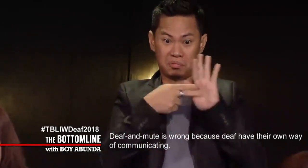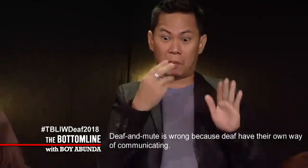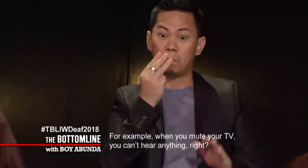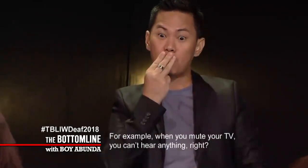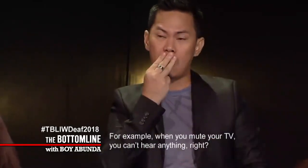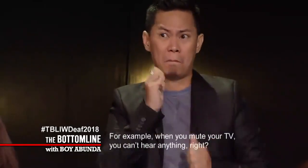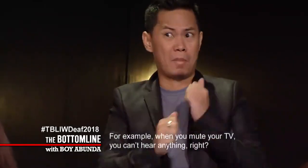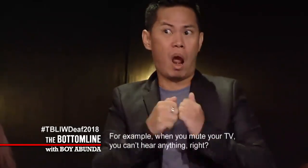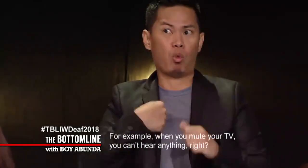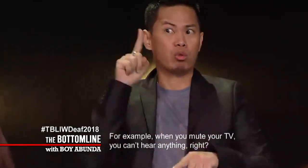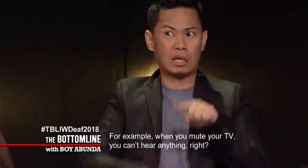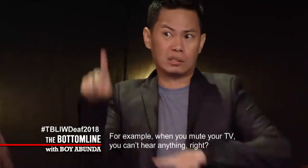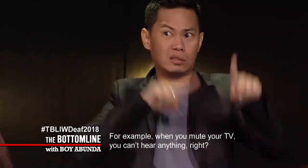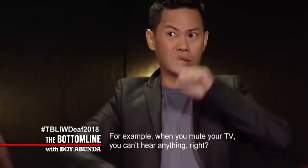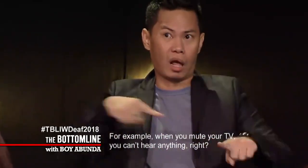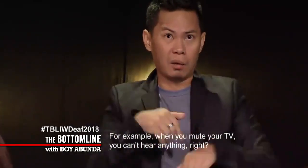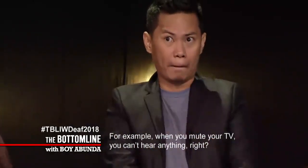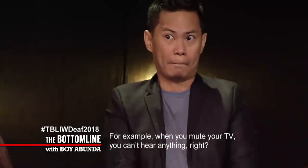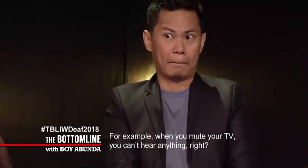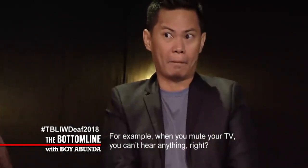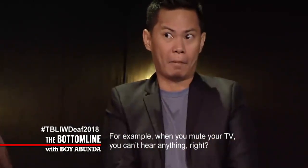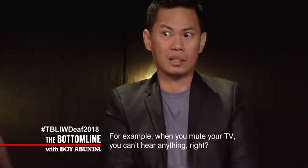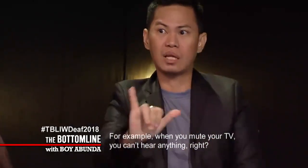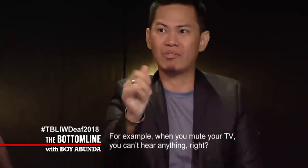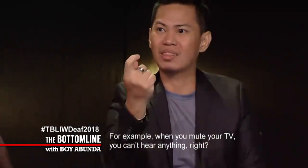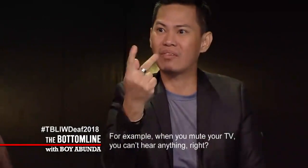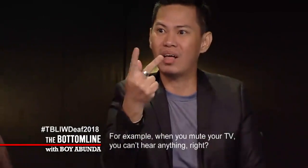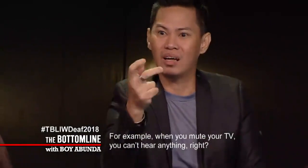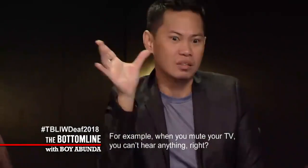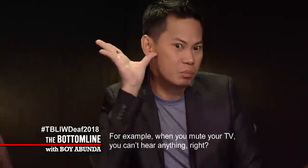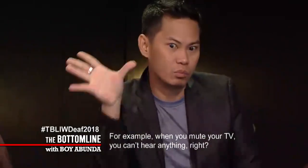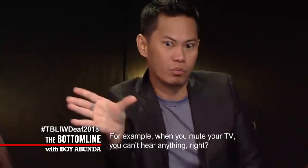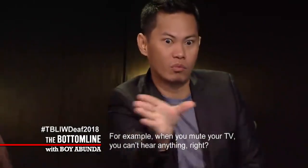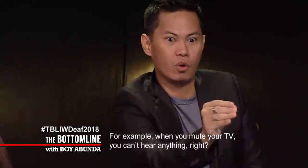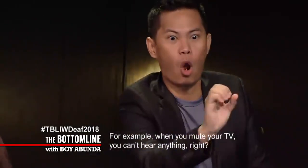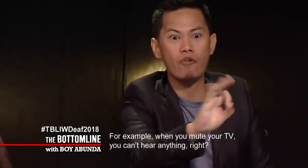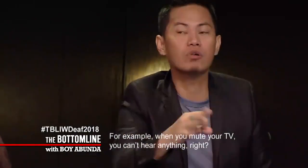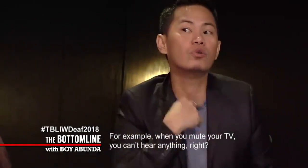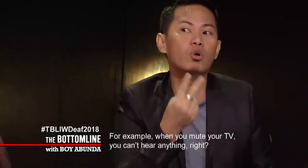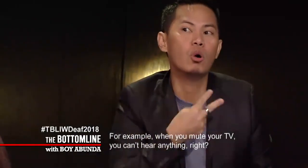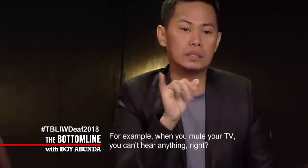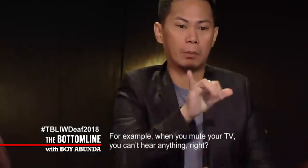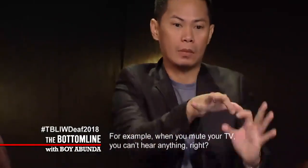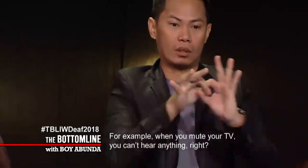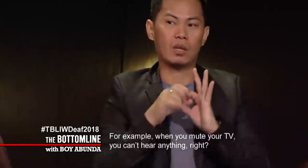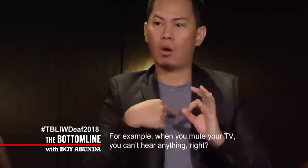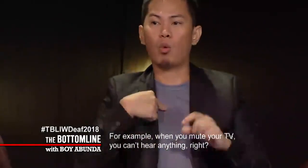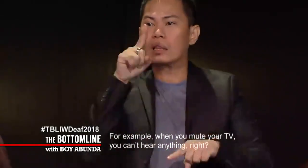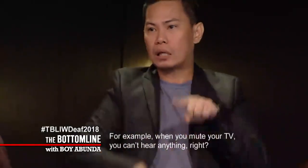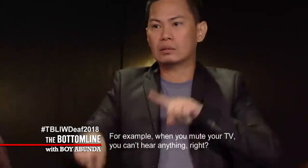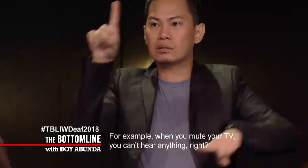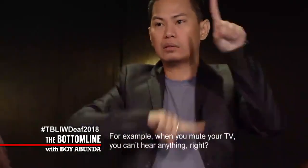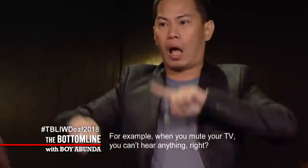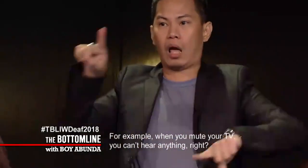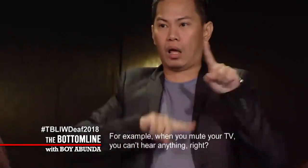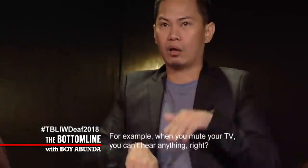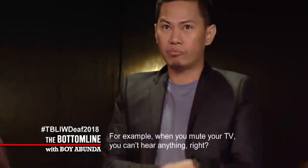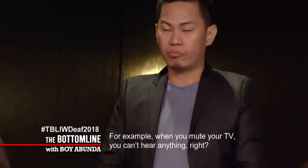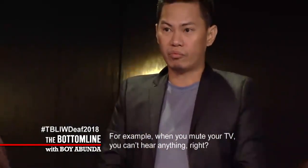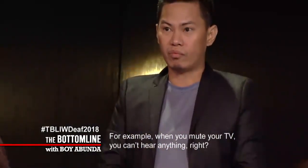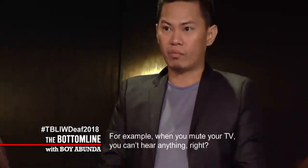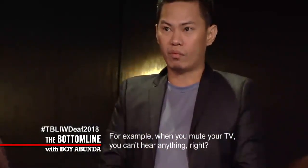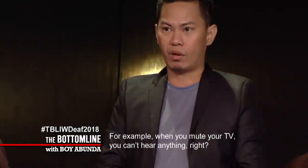yan. Halimbawa, mute po, ibig sabihin ba po pagka sa TV po, pag minute nyo po, ibig